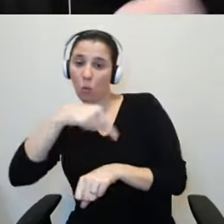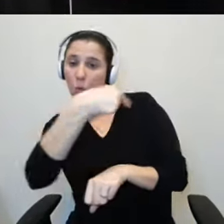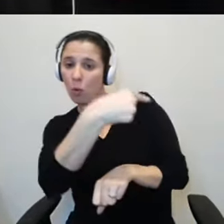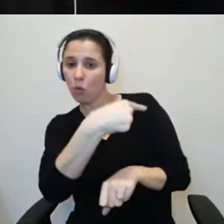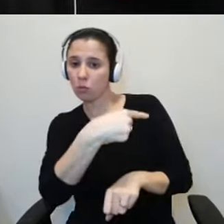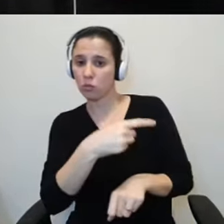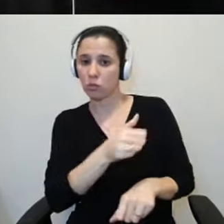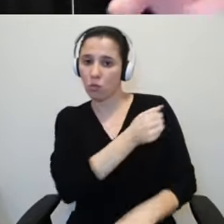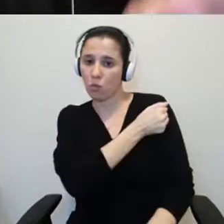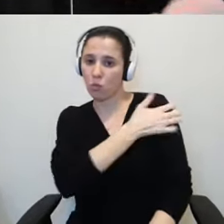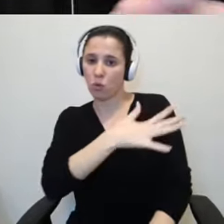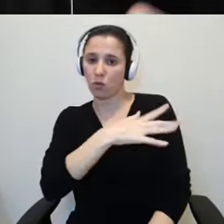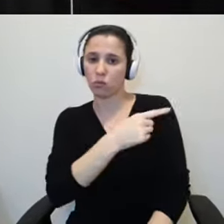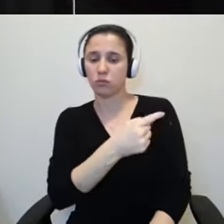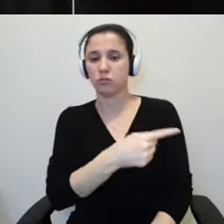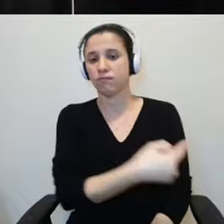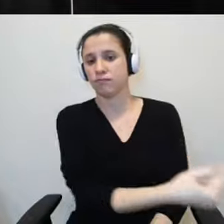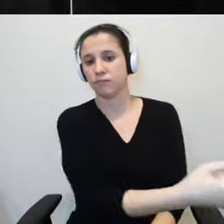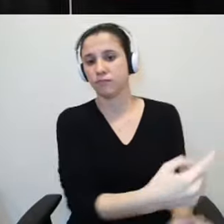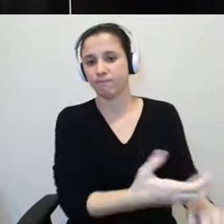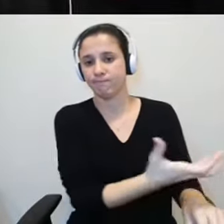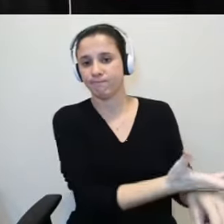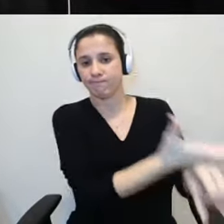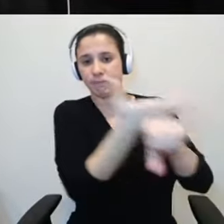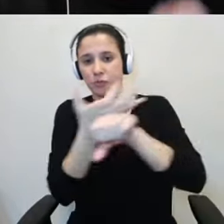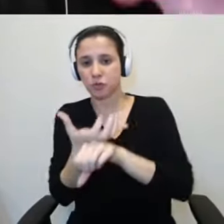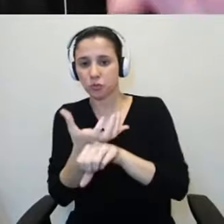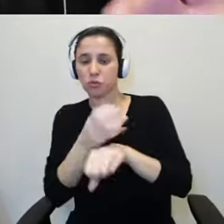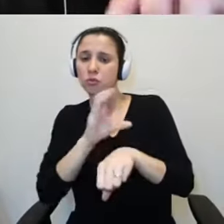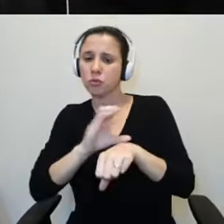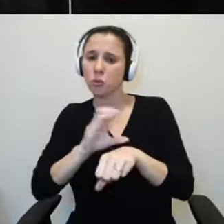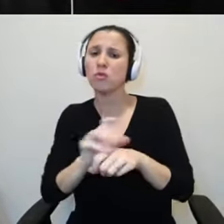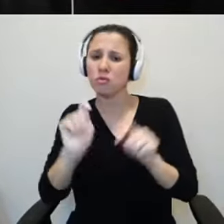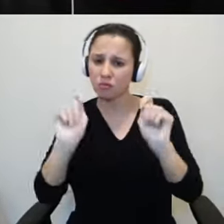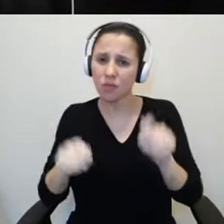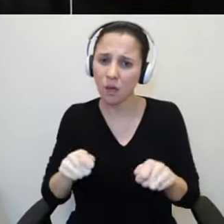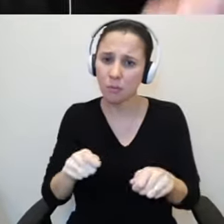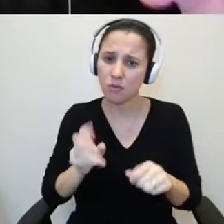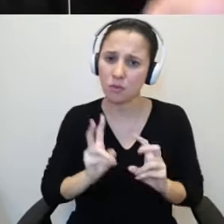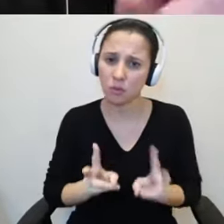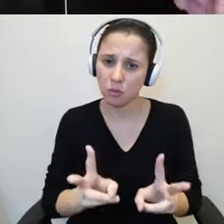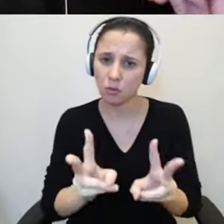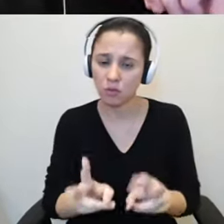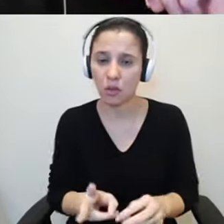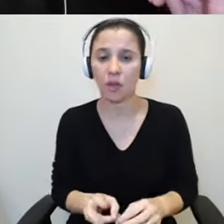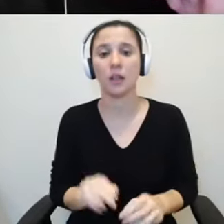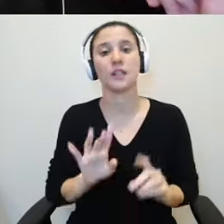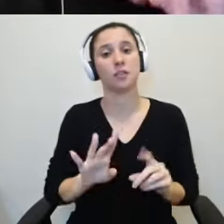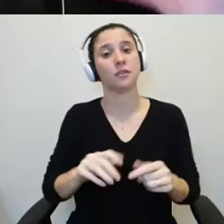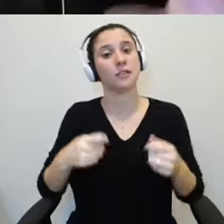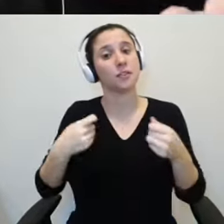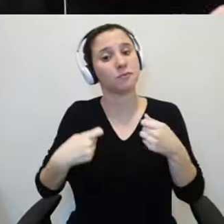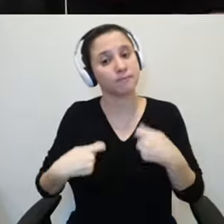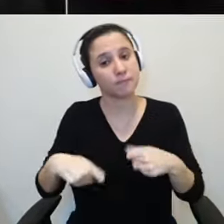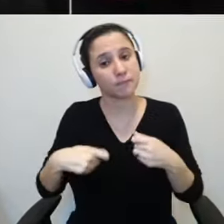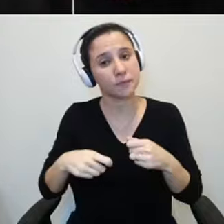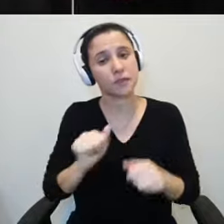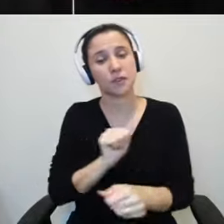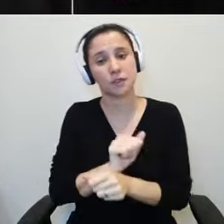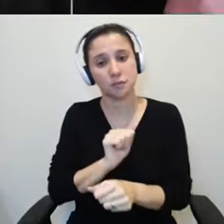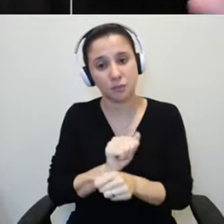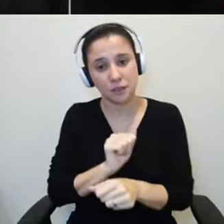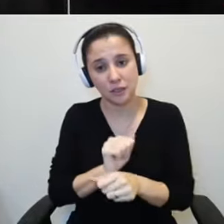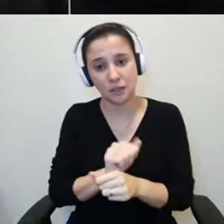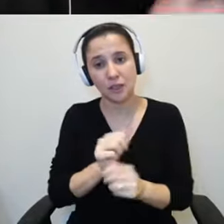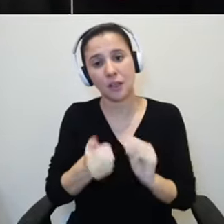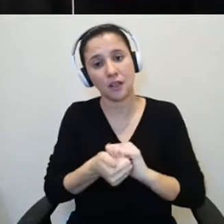por disciplina como é que vai ser executada aquelas atividades daquela disciplina. Então, ele vai executar, vai fazer as